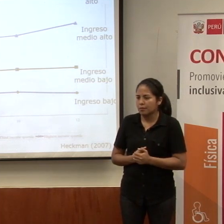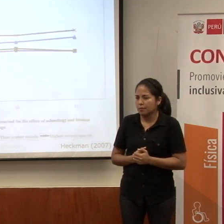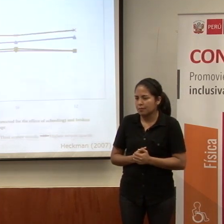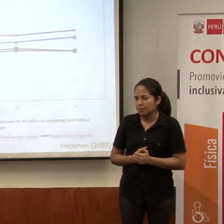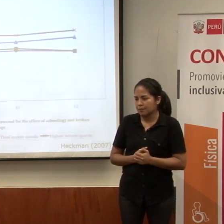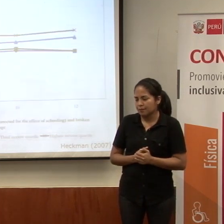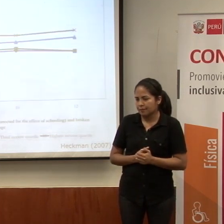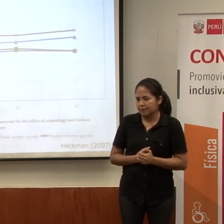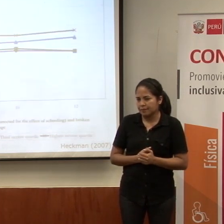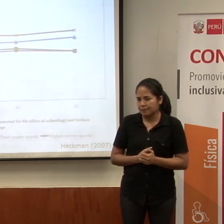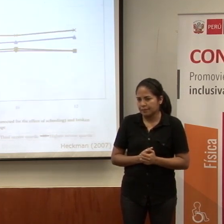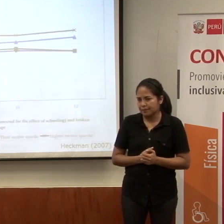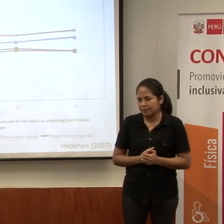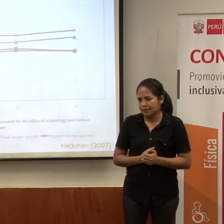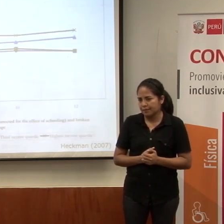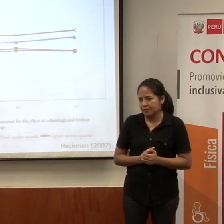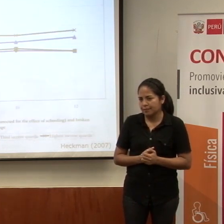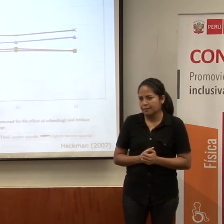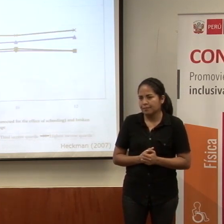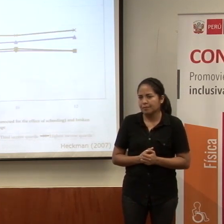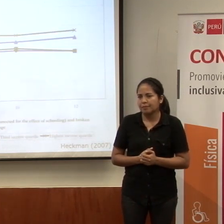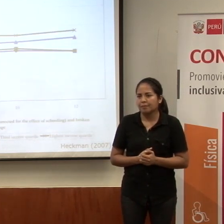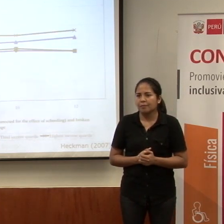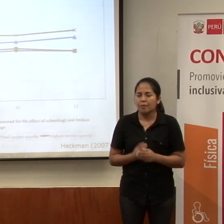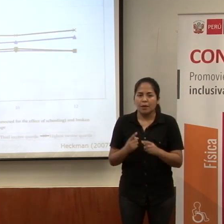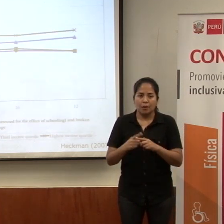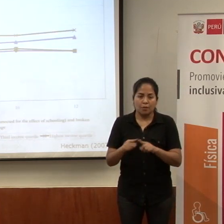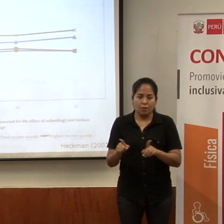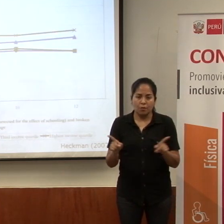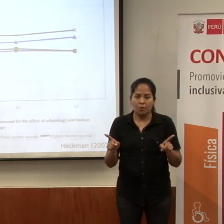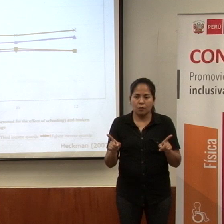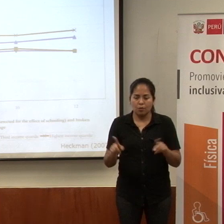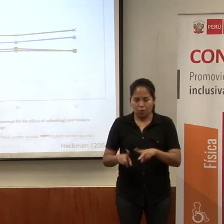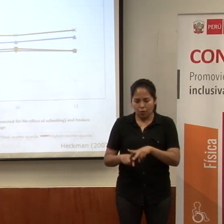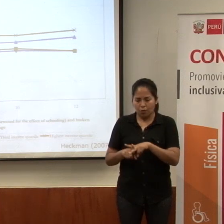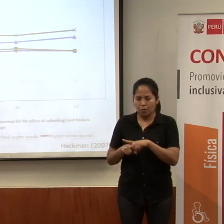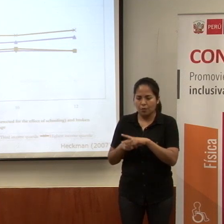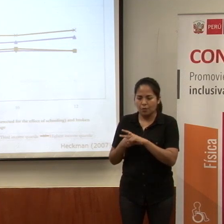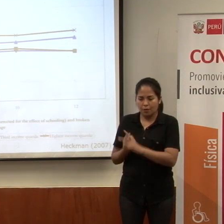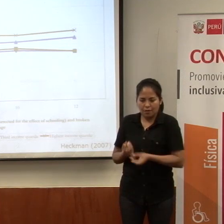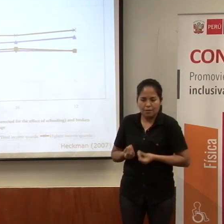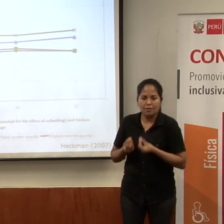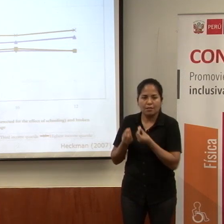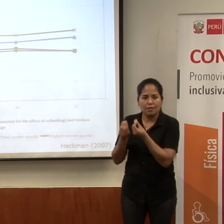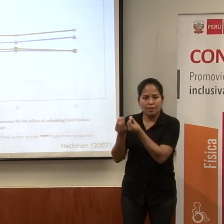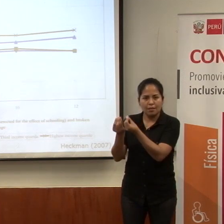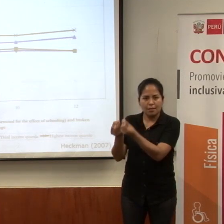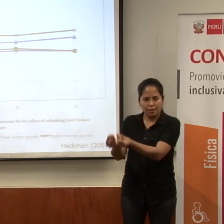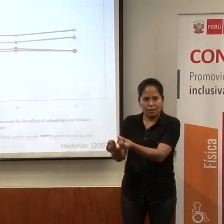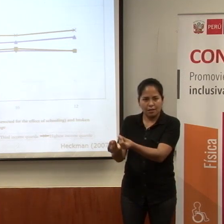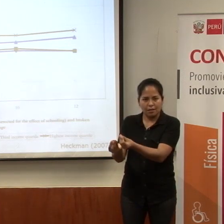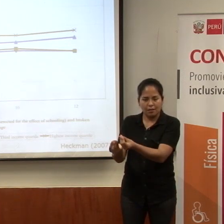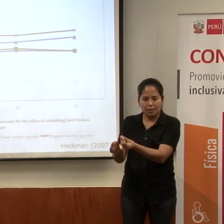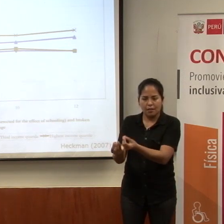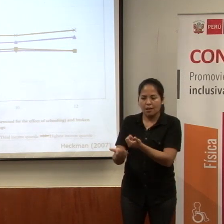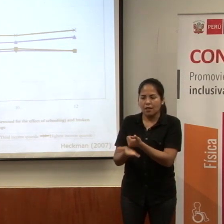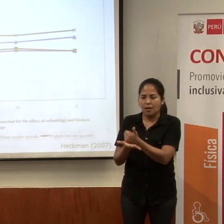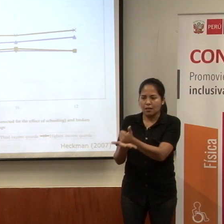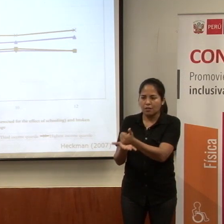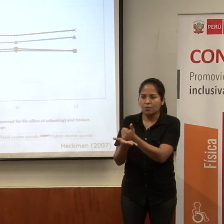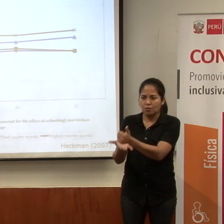en lógico-matemática. Pero una intervención temprana en esta etapa de la vida lo que hace es reducir